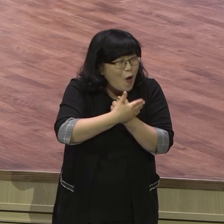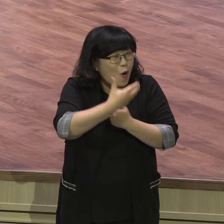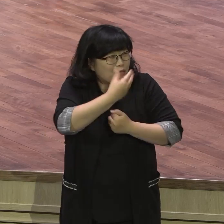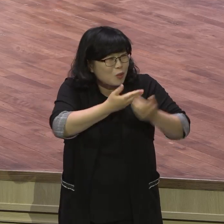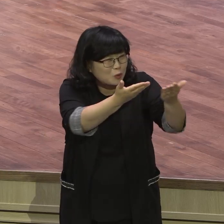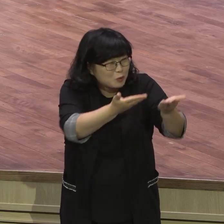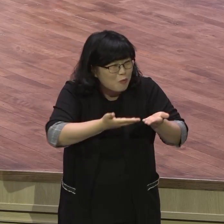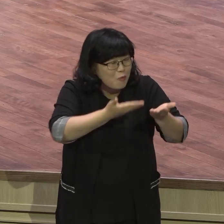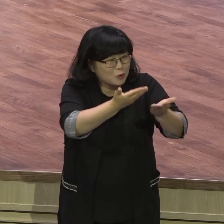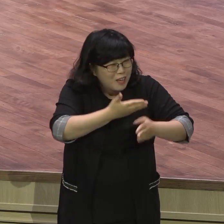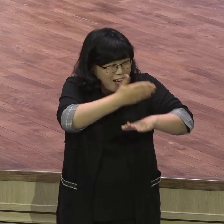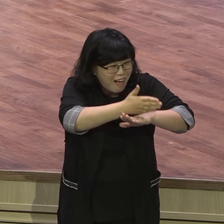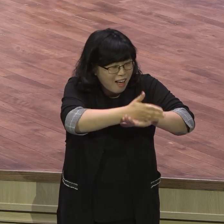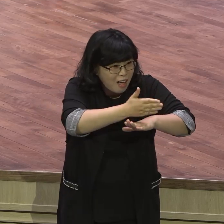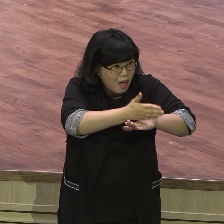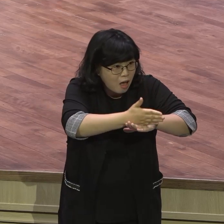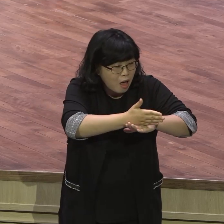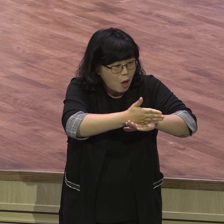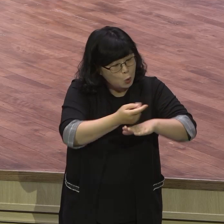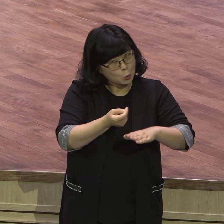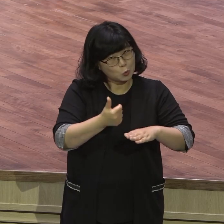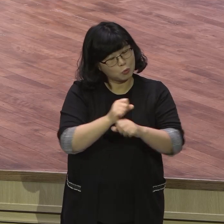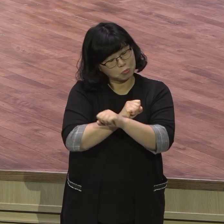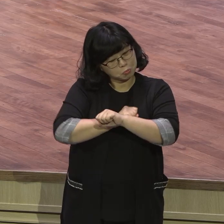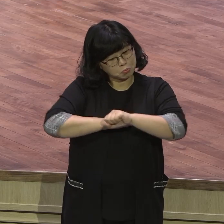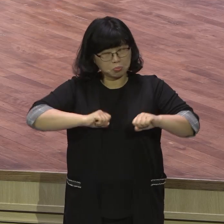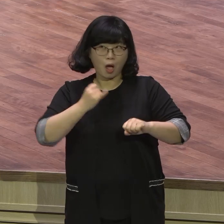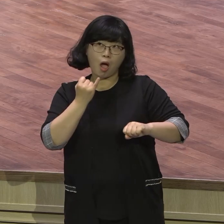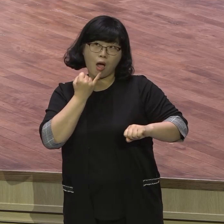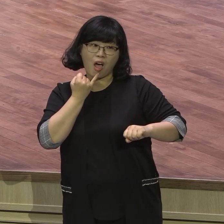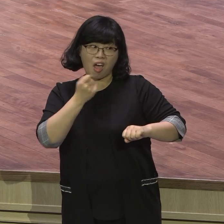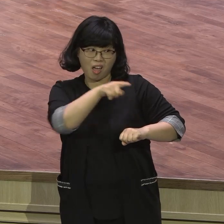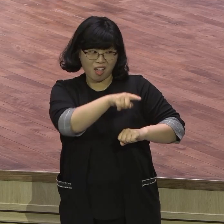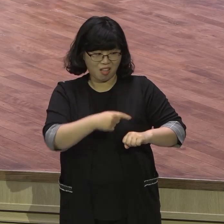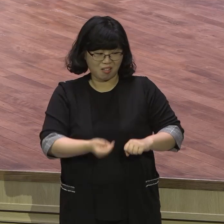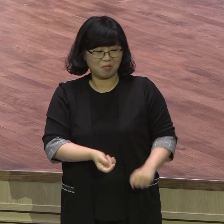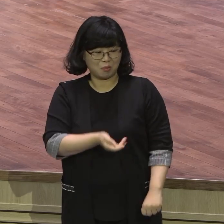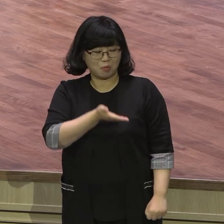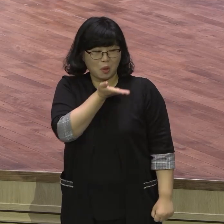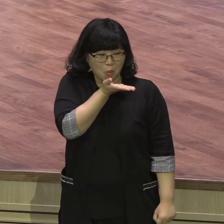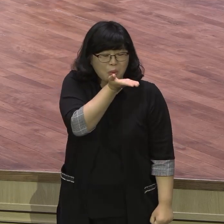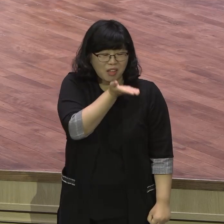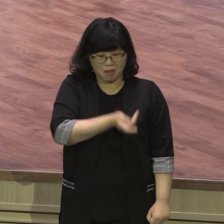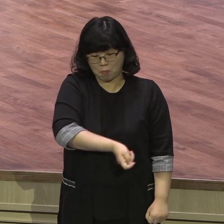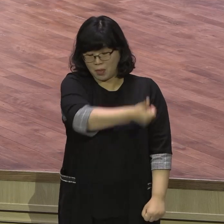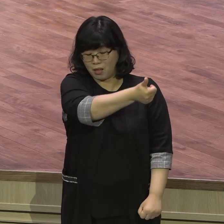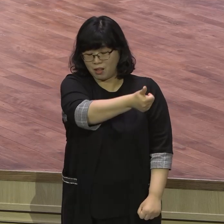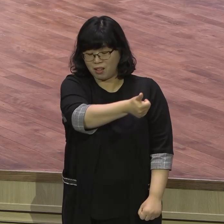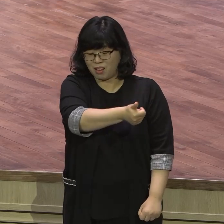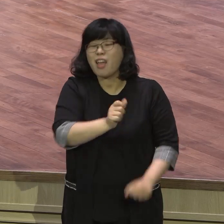헌신짝처럼 그렇게 버리는 행동을 할 때 이런 말을 쓰지요.